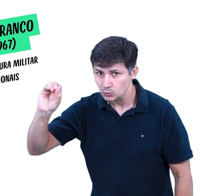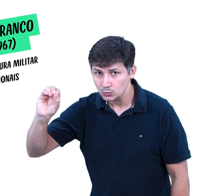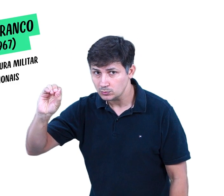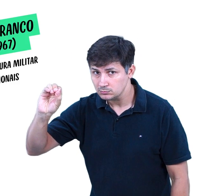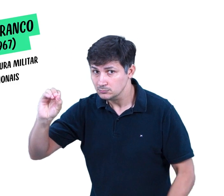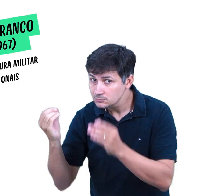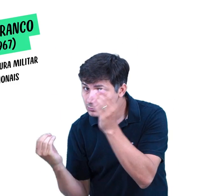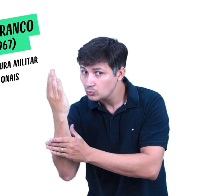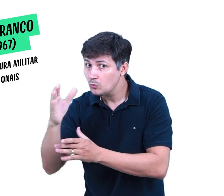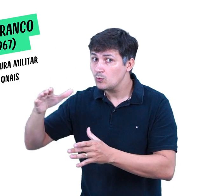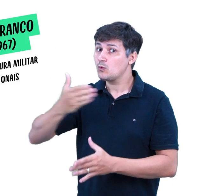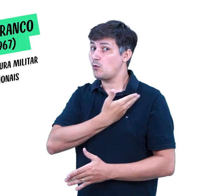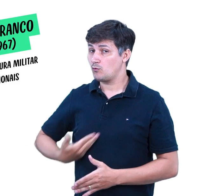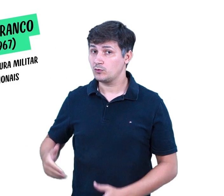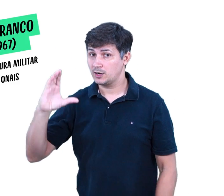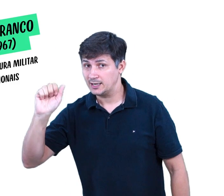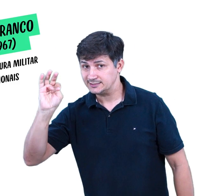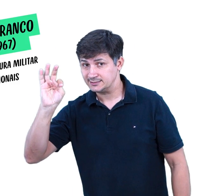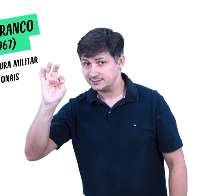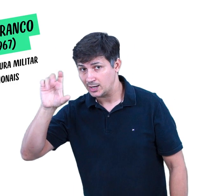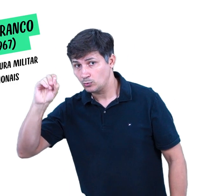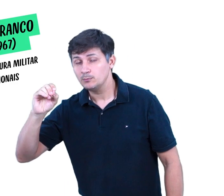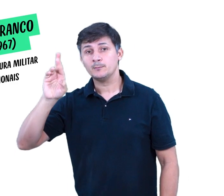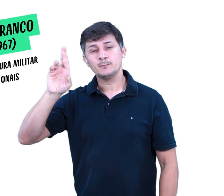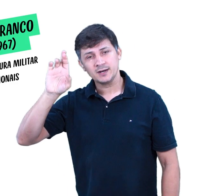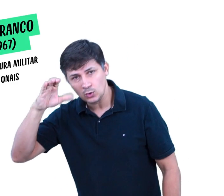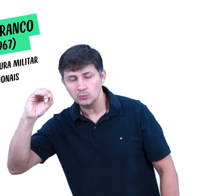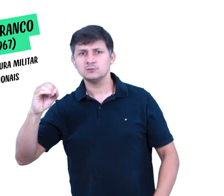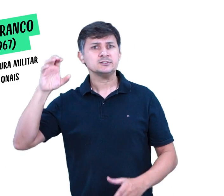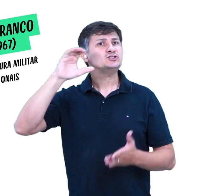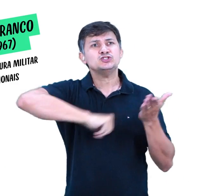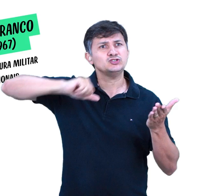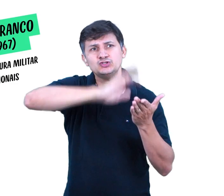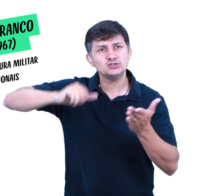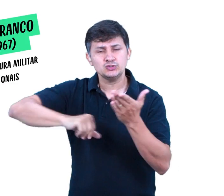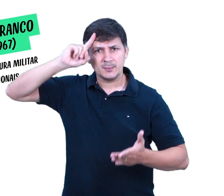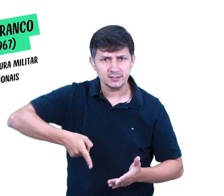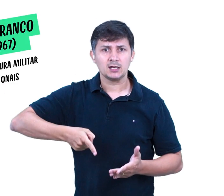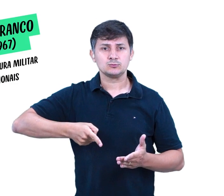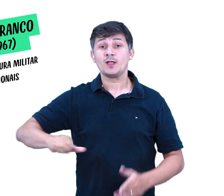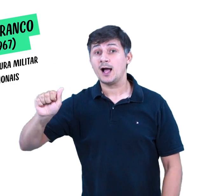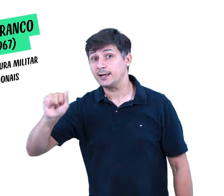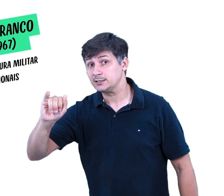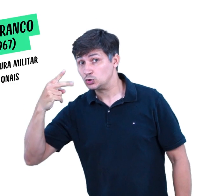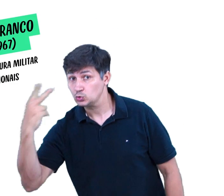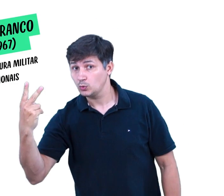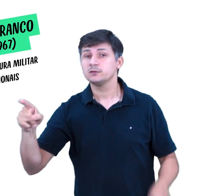atos criados durante o governo Castelo Branco foram o AI-1, que, como dissemos, vai caçar os mandatos políticos, o AI-2, que